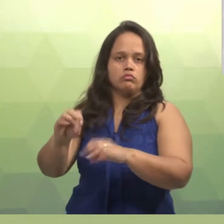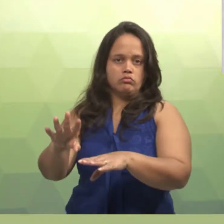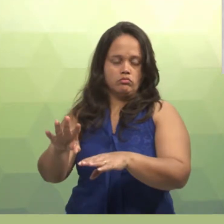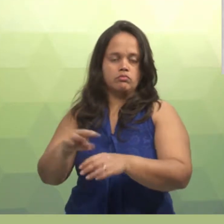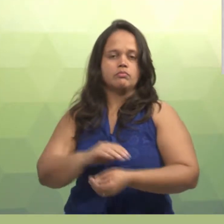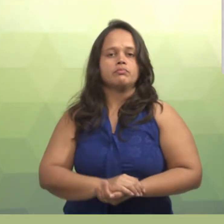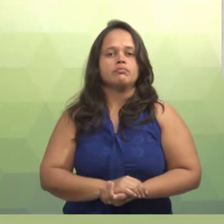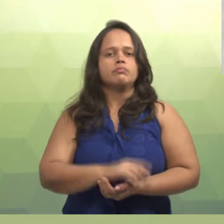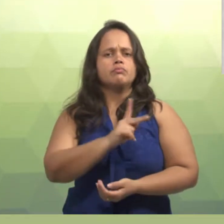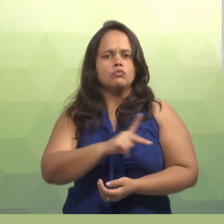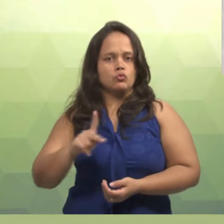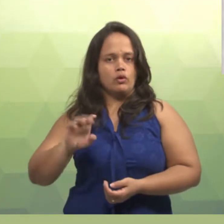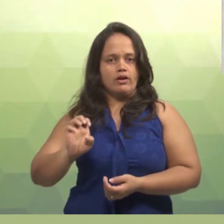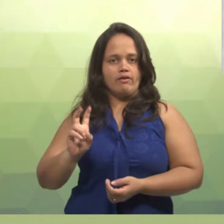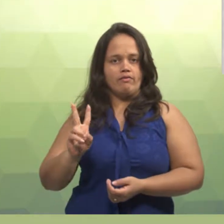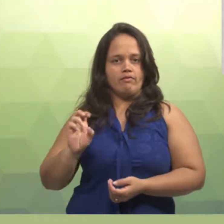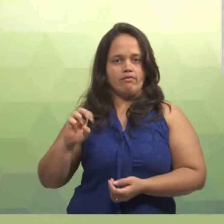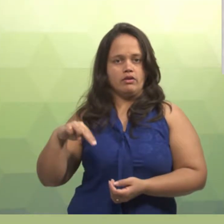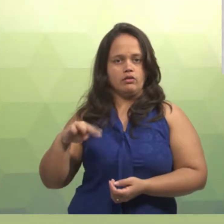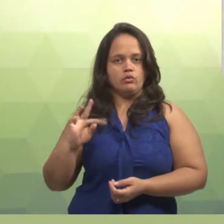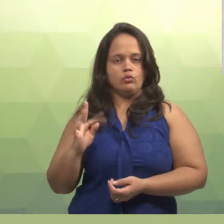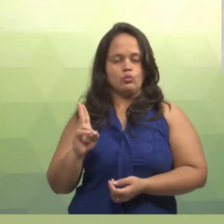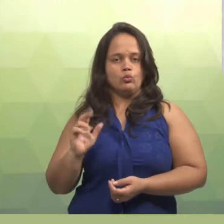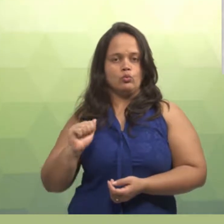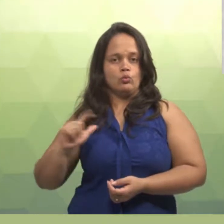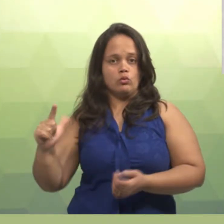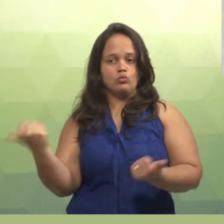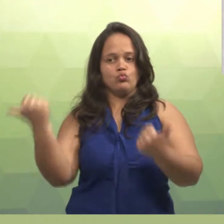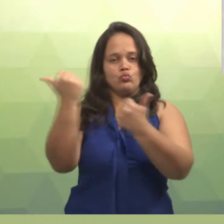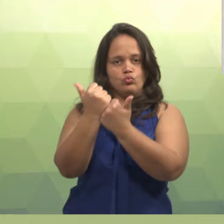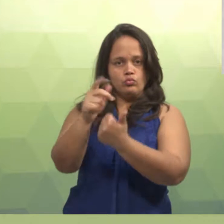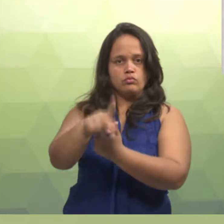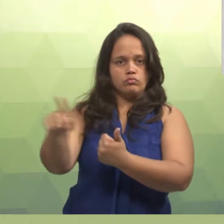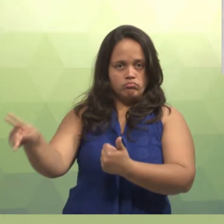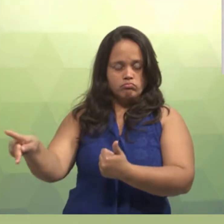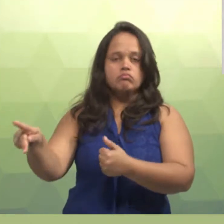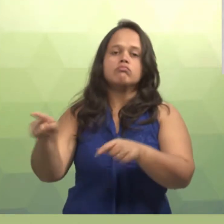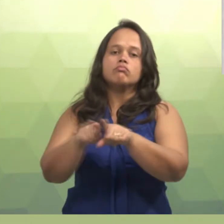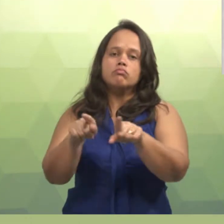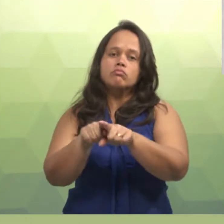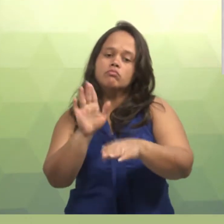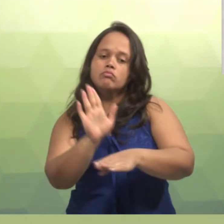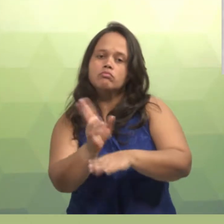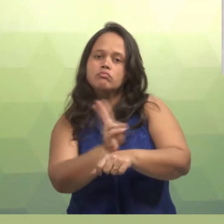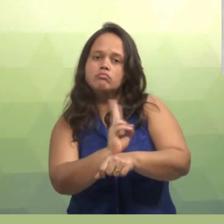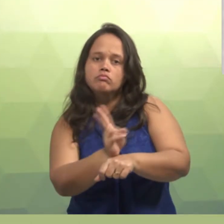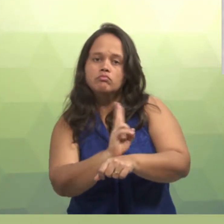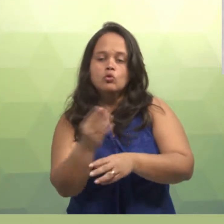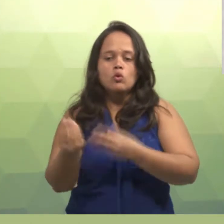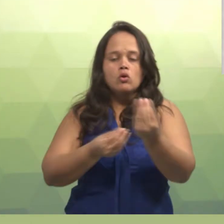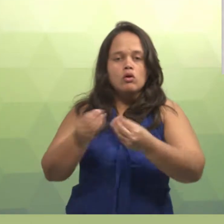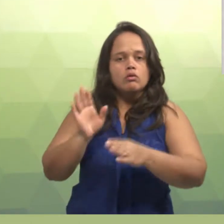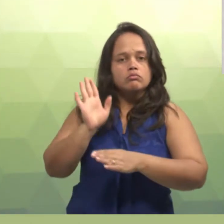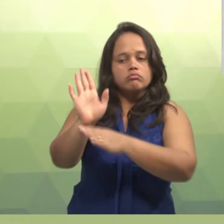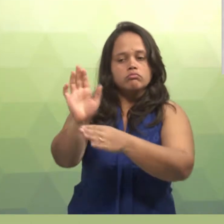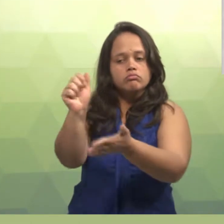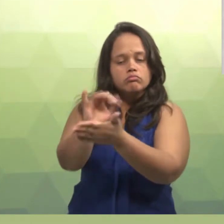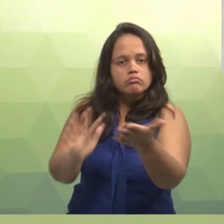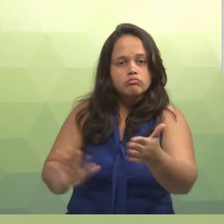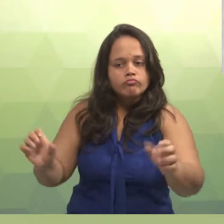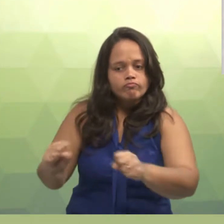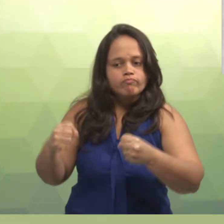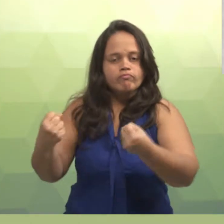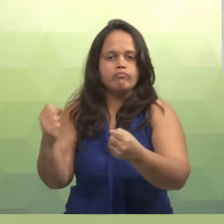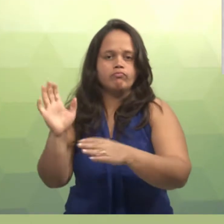de docentes, deve colaborar com a supervisão pedagógica nas atividades de reforço de alunos. Para a quantificação